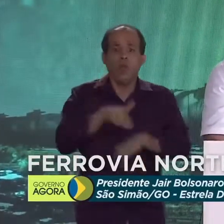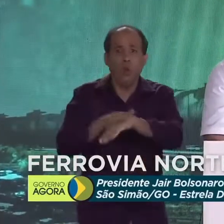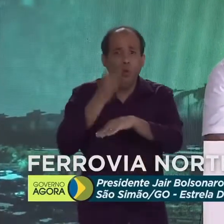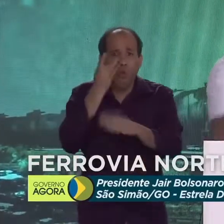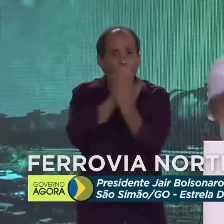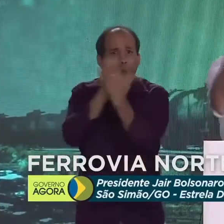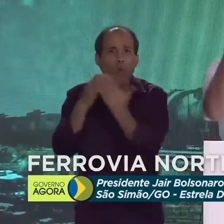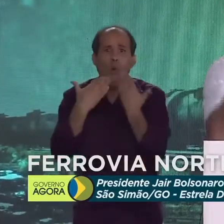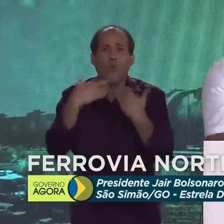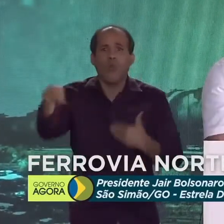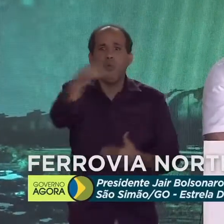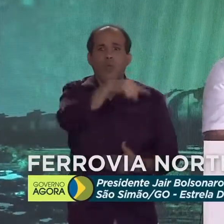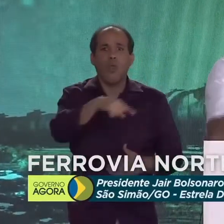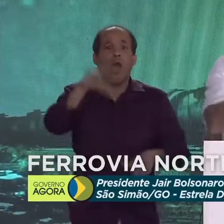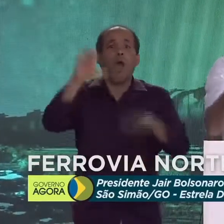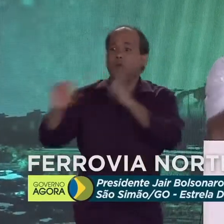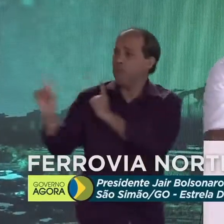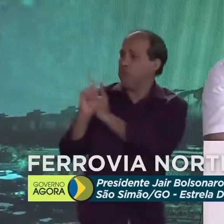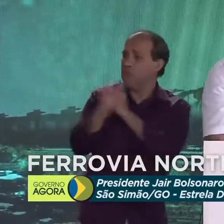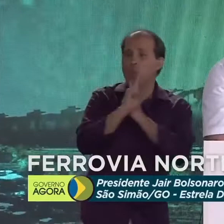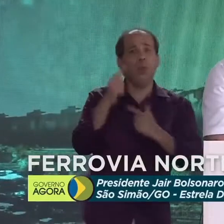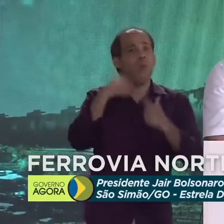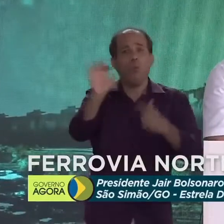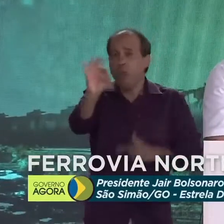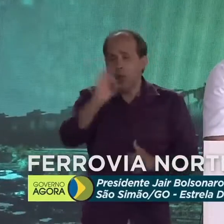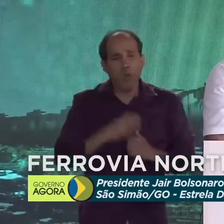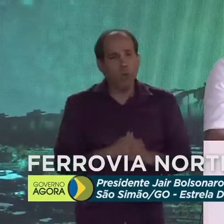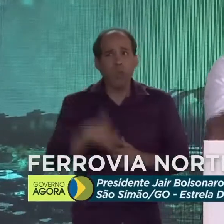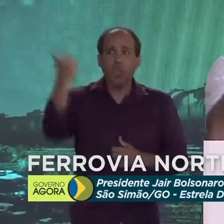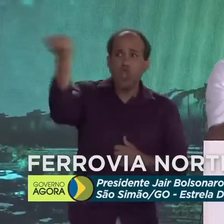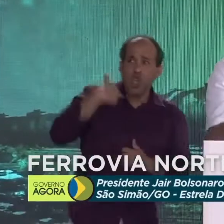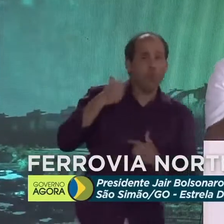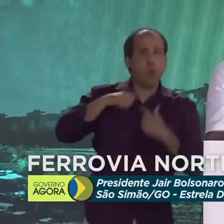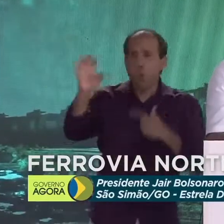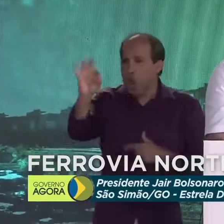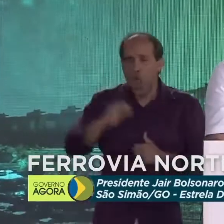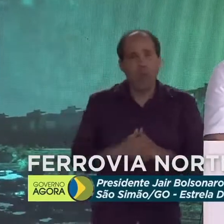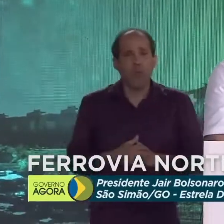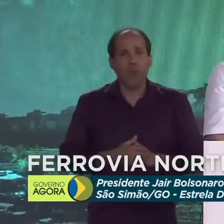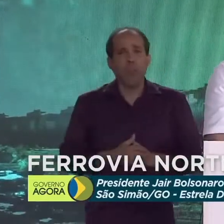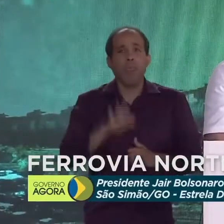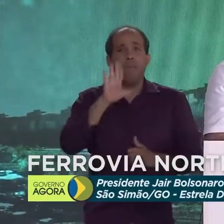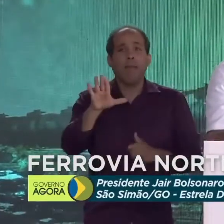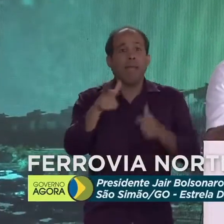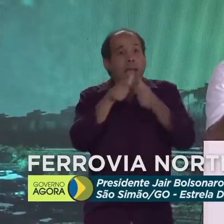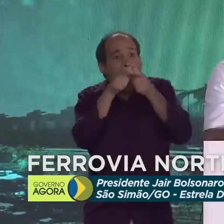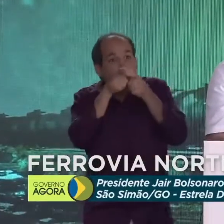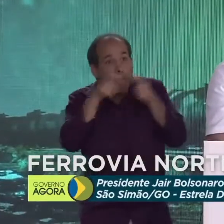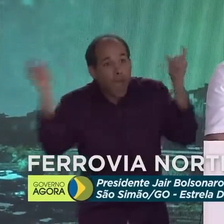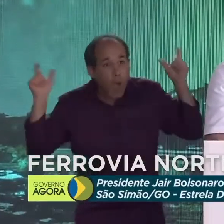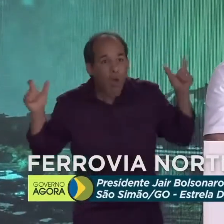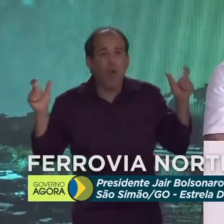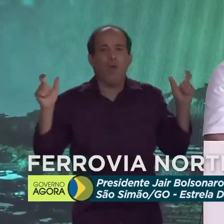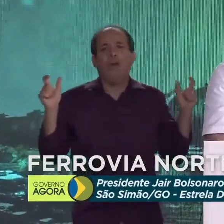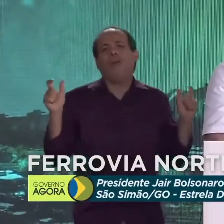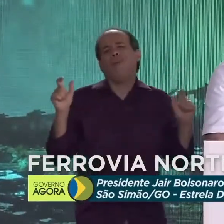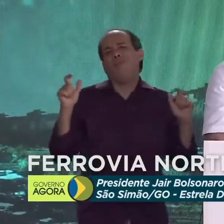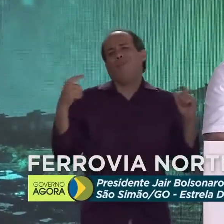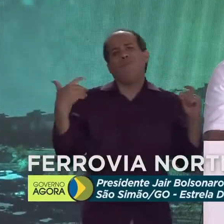vocês. De vez em quando alguém xinga, sem problema nenhum. Mas a grande maioria fala-me algo,